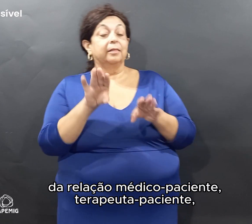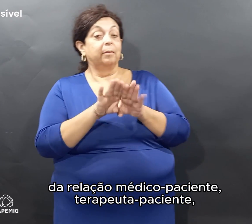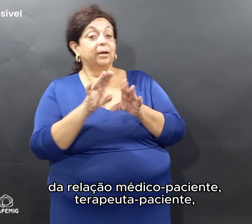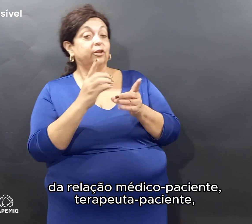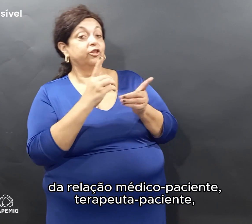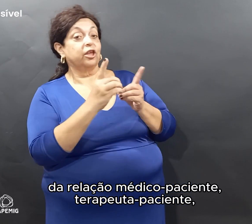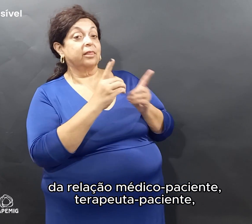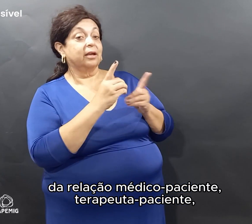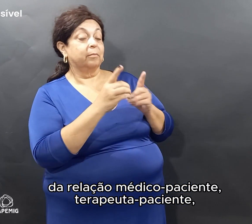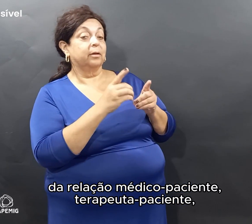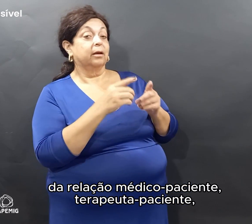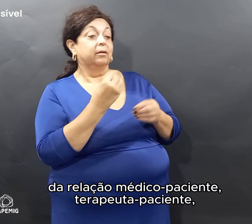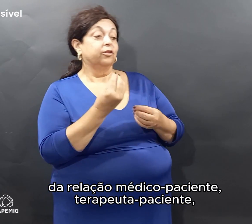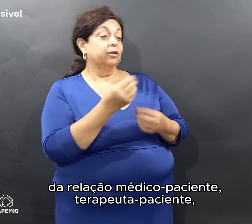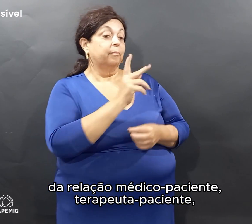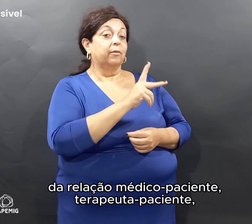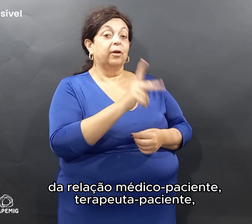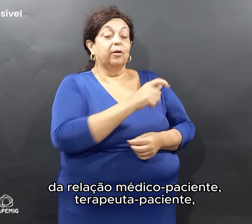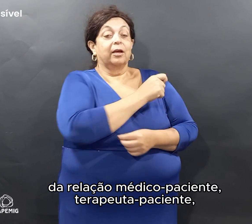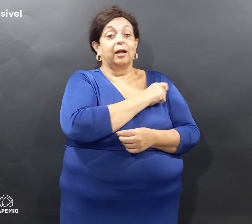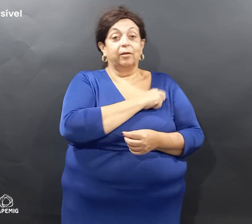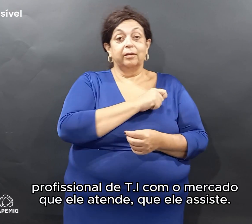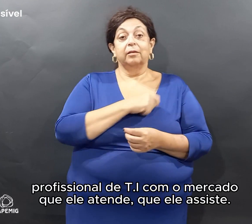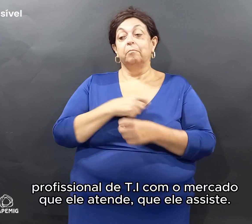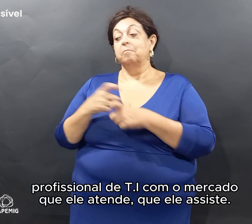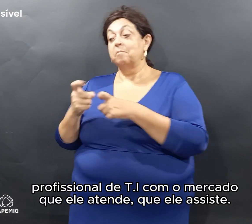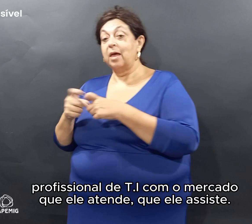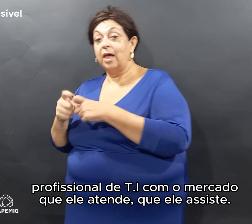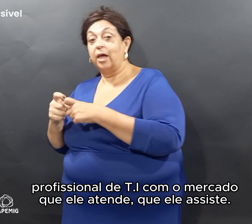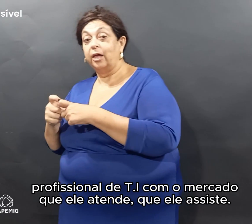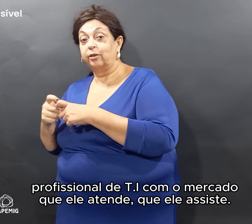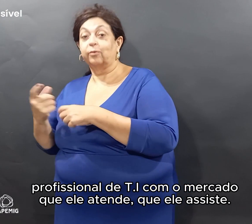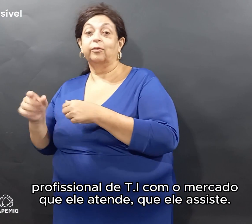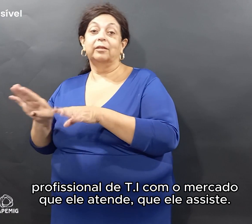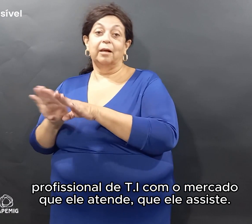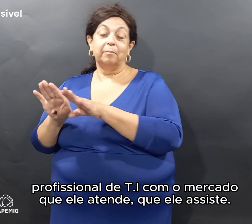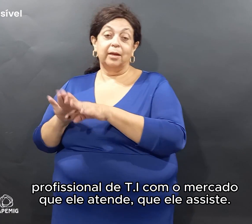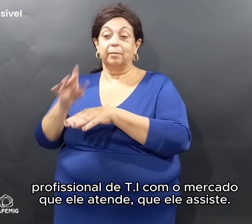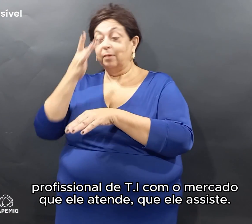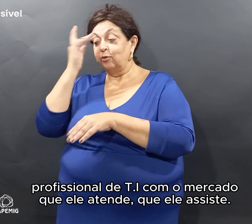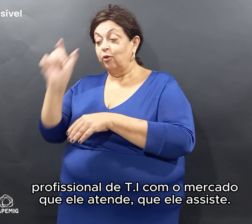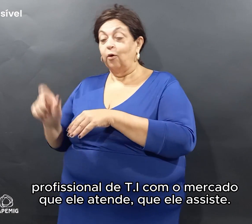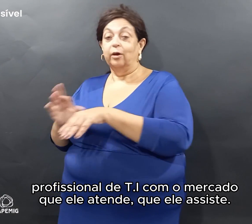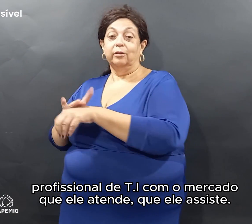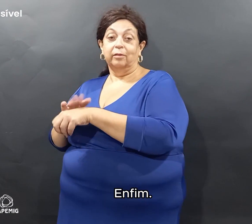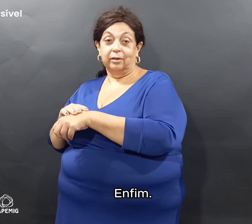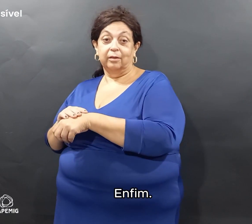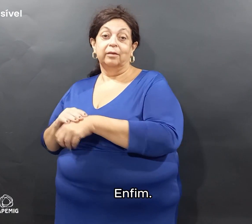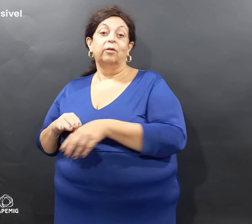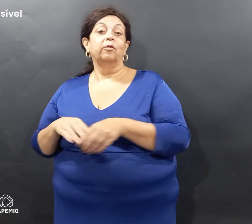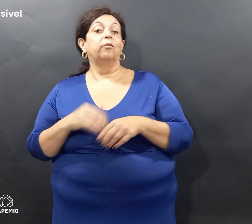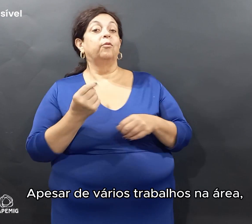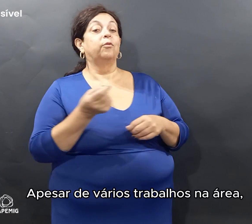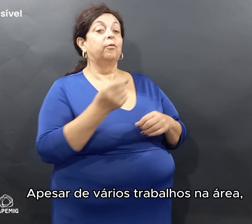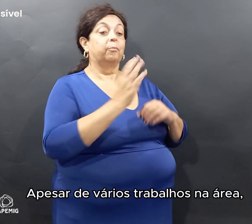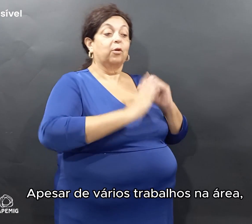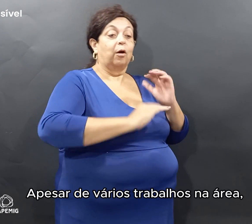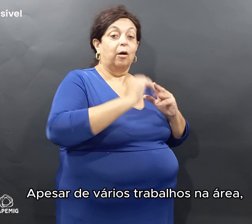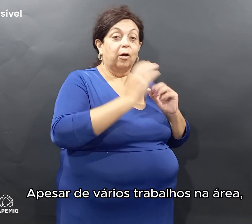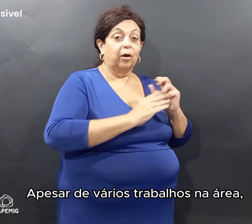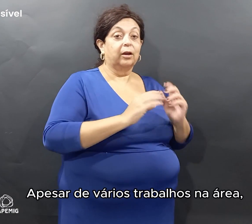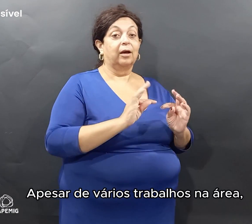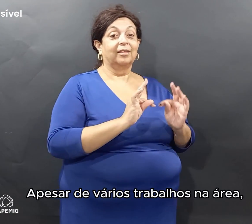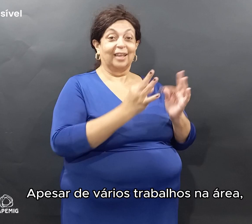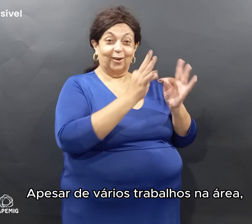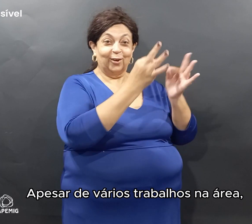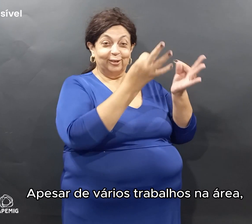relação médico-paciente, terapeuta-paciente, profissional de TI com o mercado que ele atende, que ele assiste, enfim. Apesar